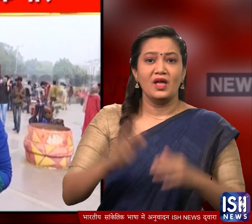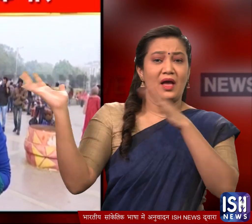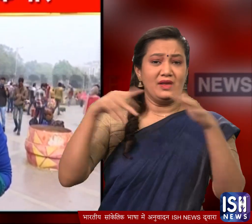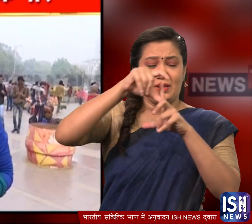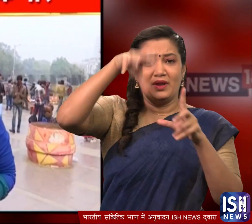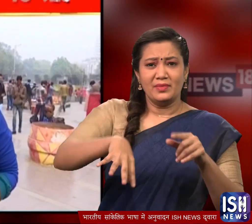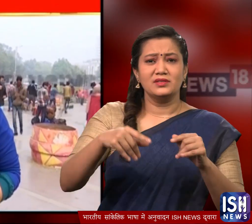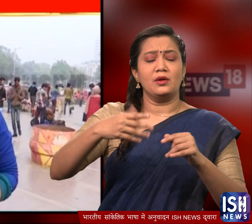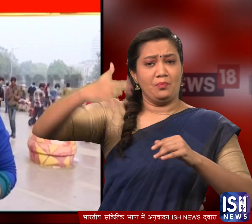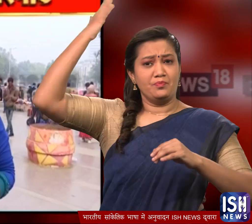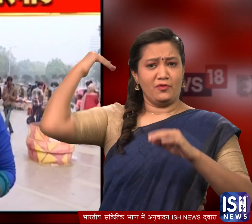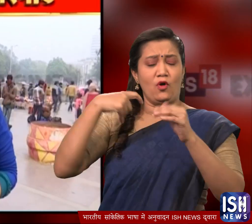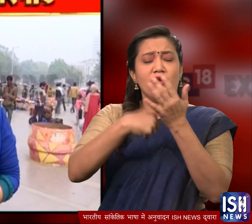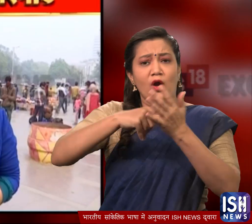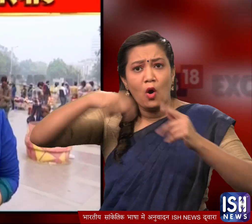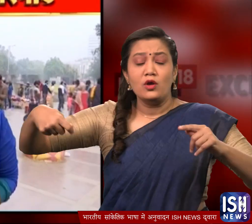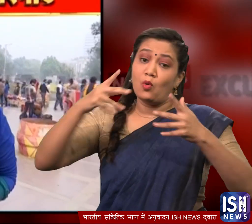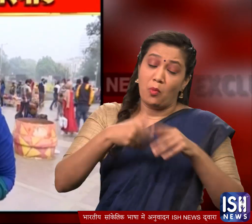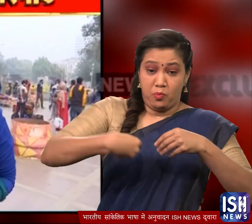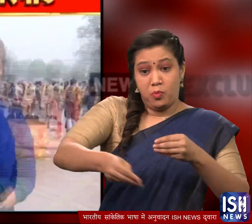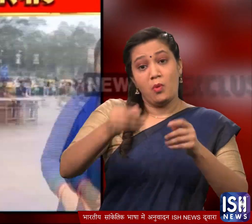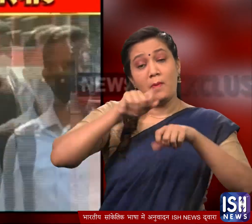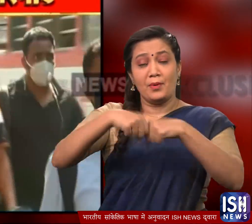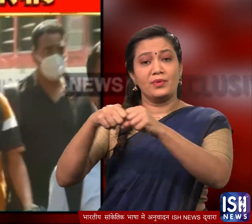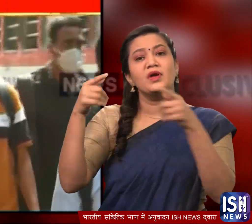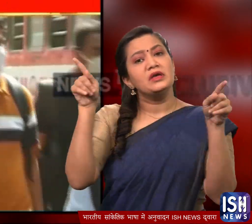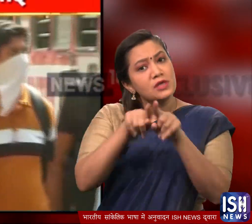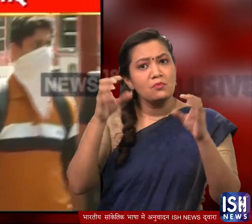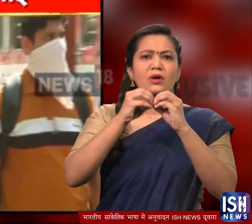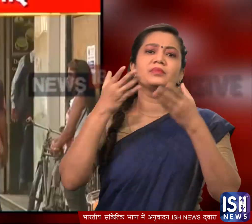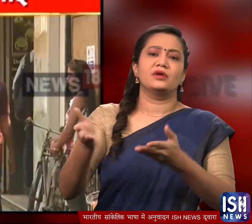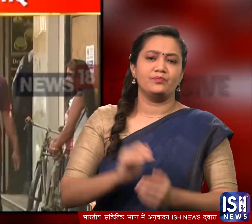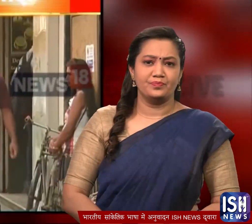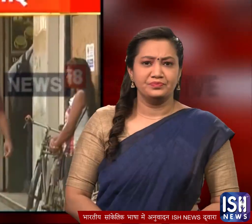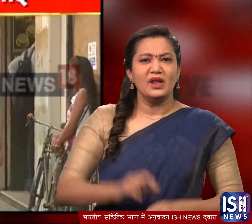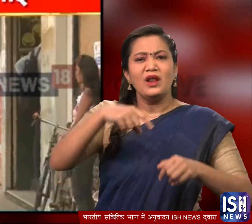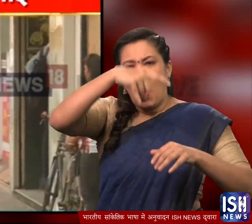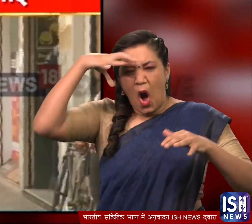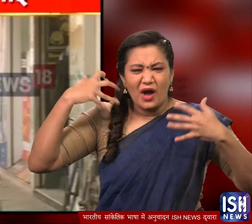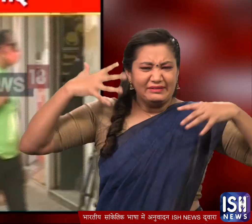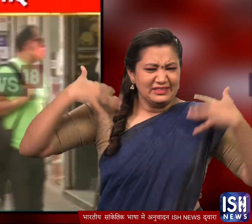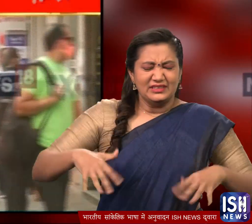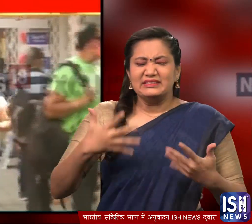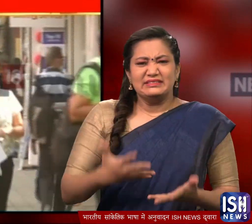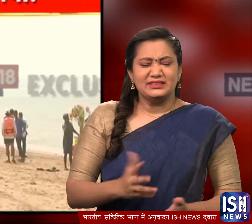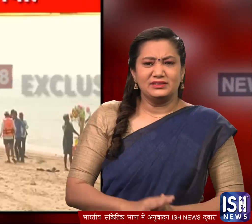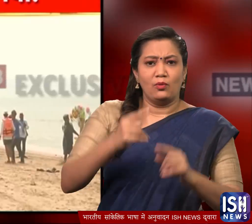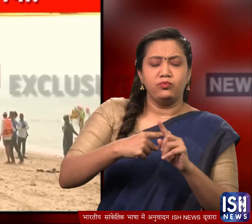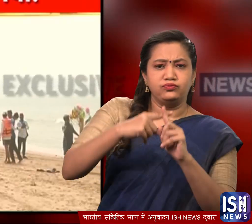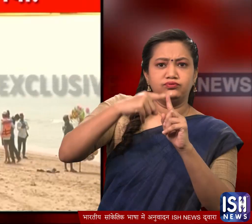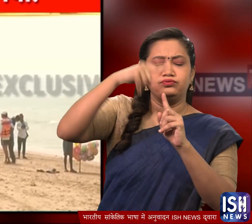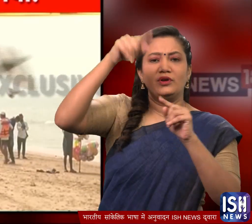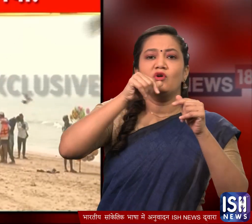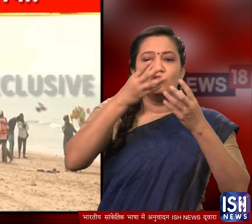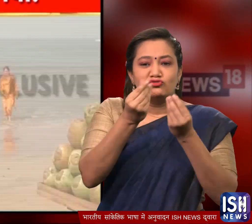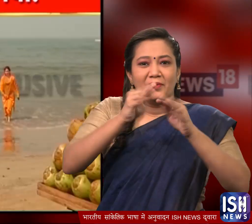है कि ये तापमान पिछले रिकॉर्ड्स को तोड़ भी सकता है। यही हाल मुंबई का है, जहां लोगों को गर्म कपड़े परेशान करने लगे हैं। पारा